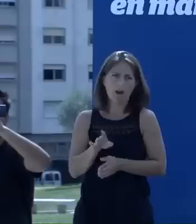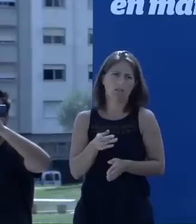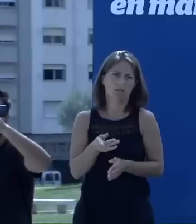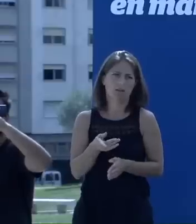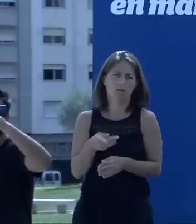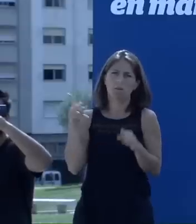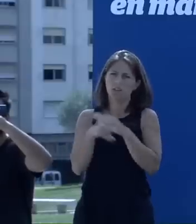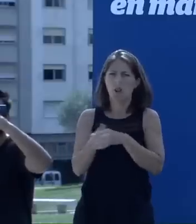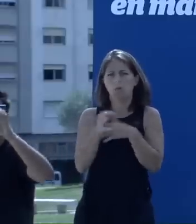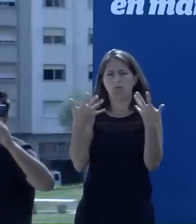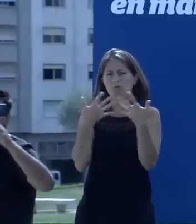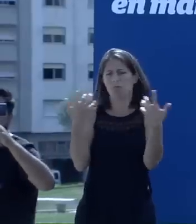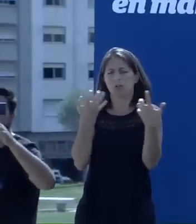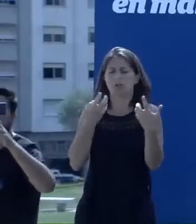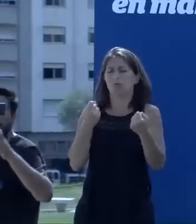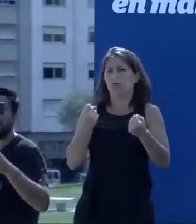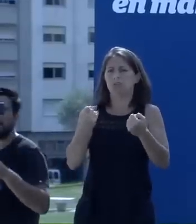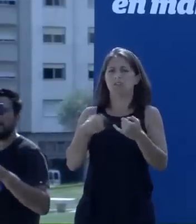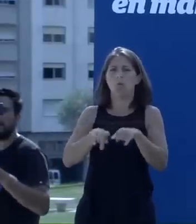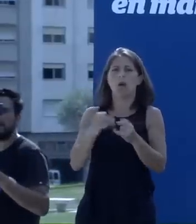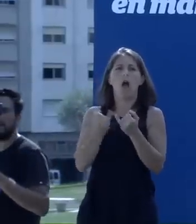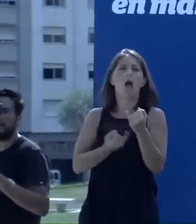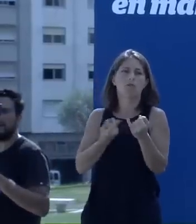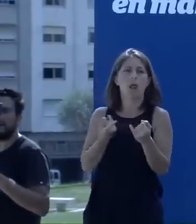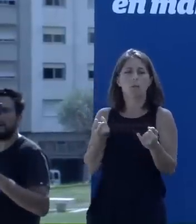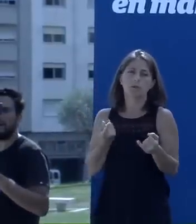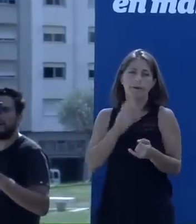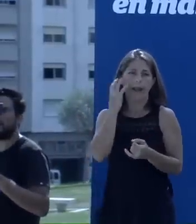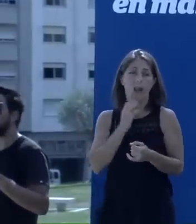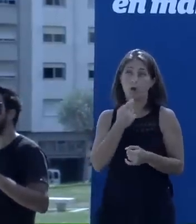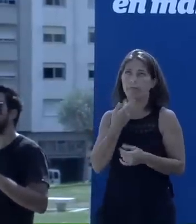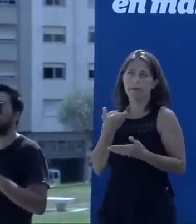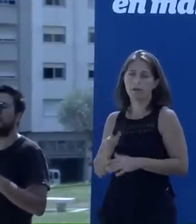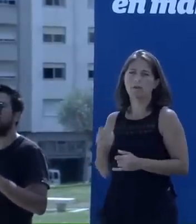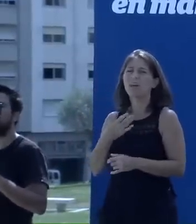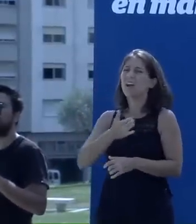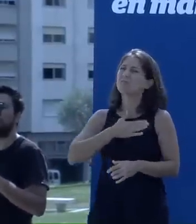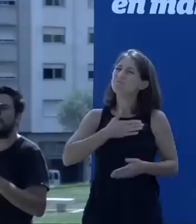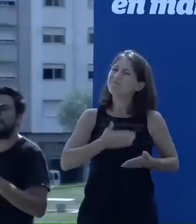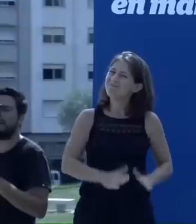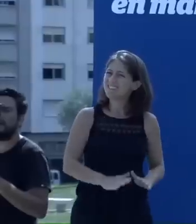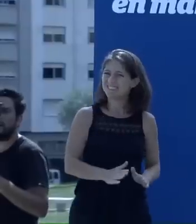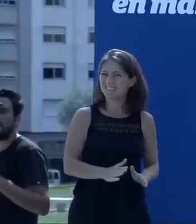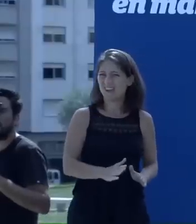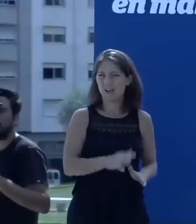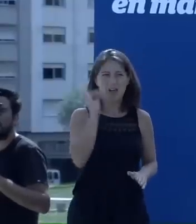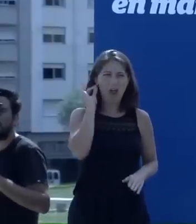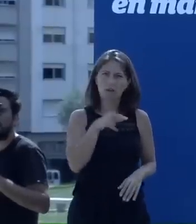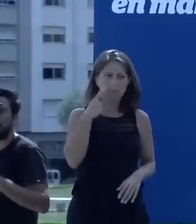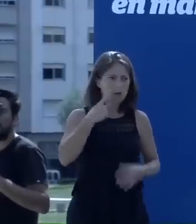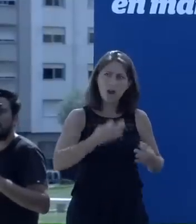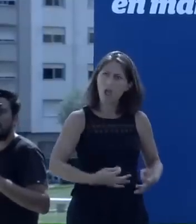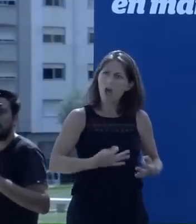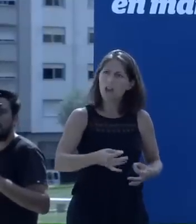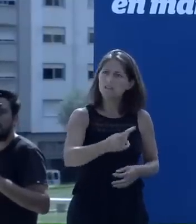frases efectistas, non? Como fixo como la niña de Rajoy. Penso que as miñas nenas son reais, nenas